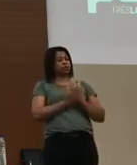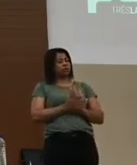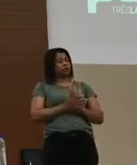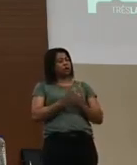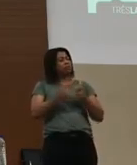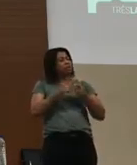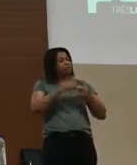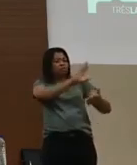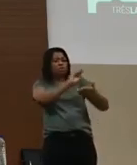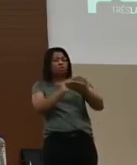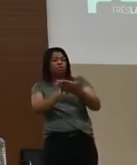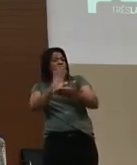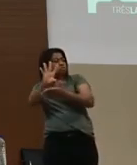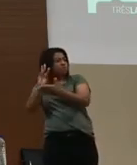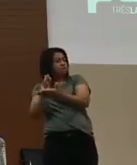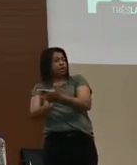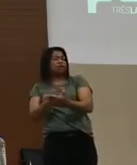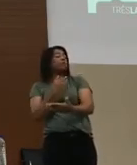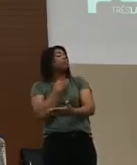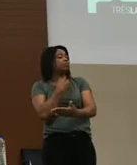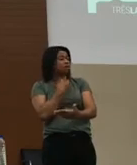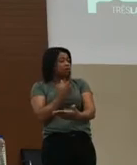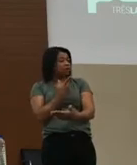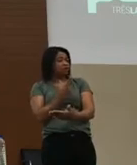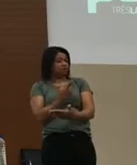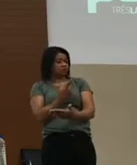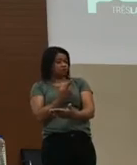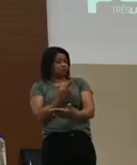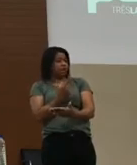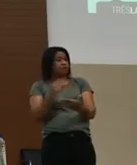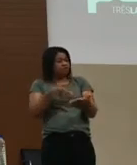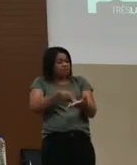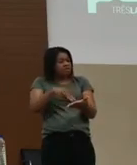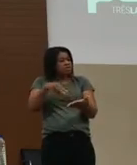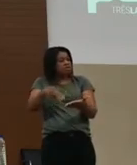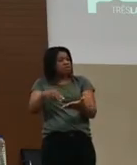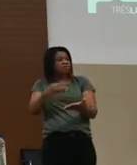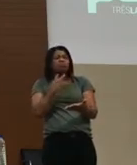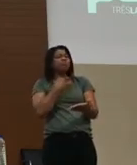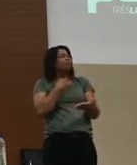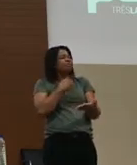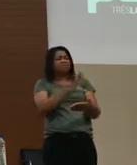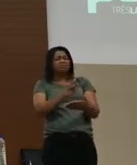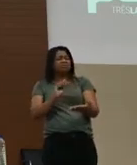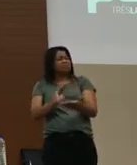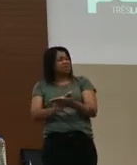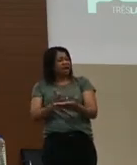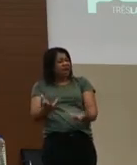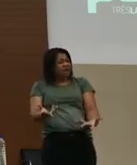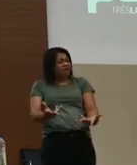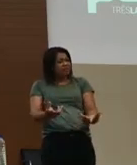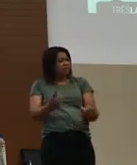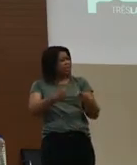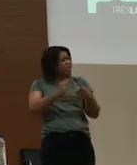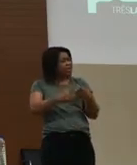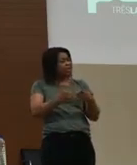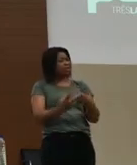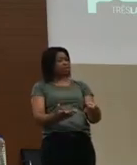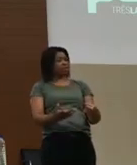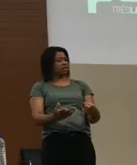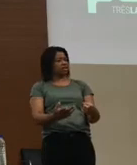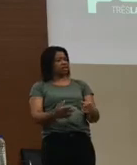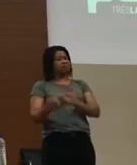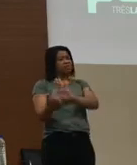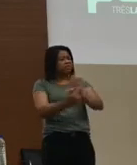não copiassem, para que outros não copiassem o ministério que eles estavam realizando, o grande ministério que eles estavam